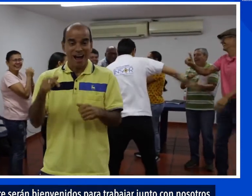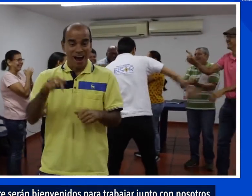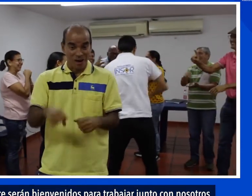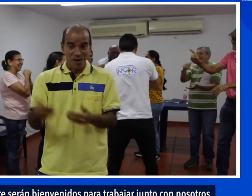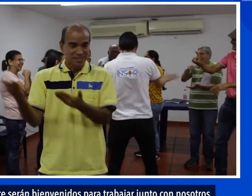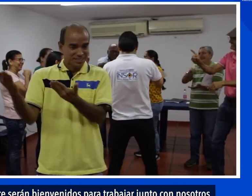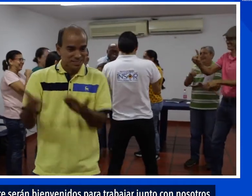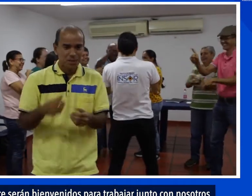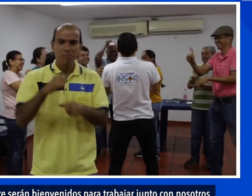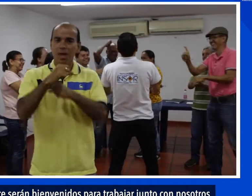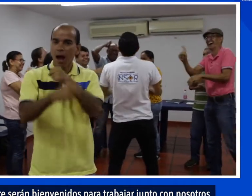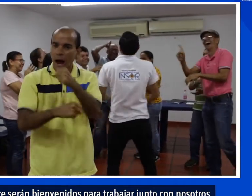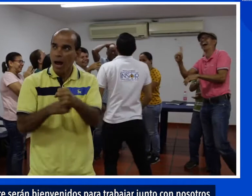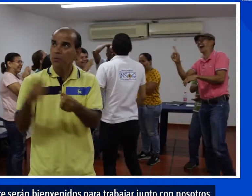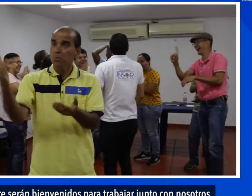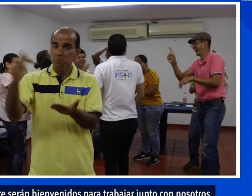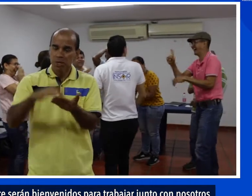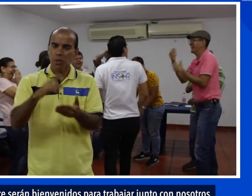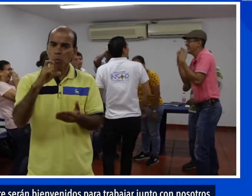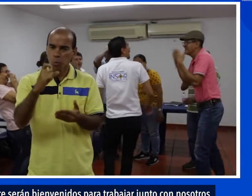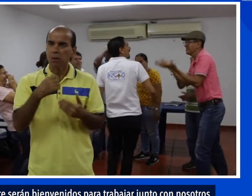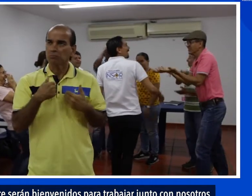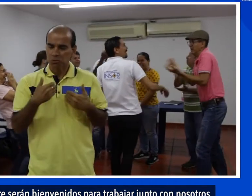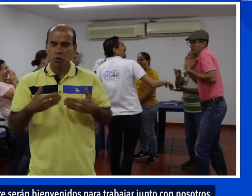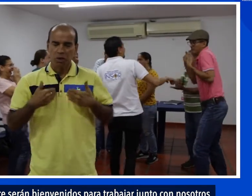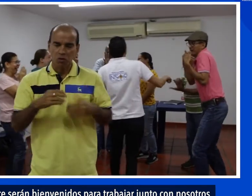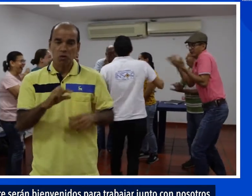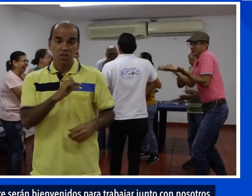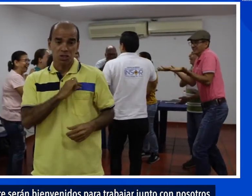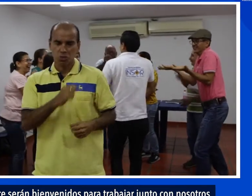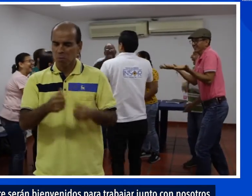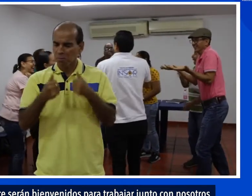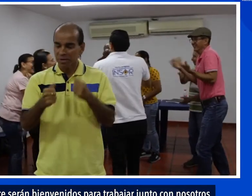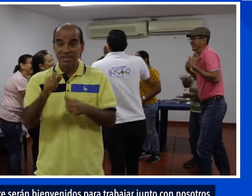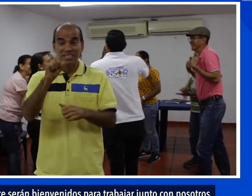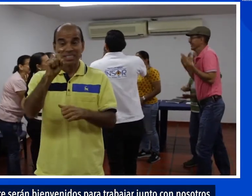Aquí siempre serán bienvenidos para trabajar junto con nosotros.